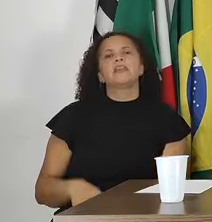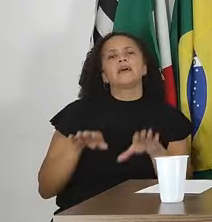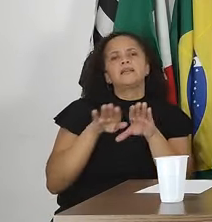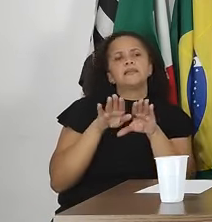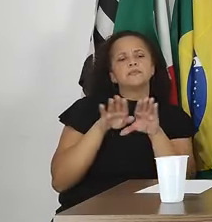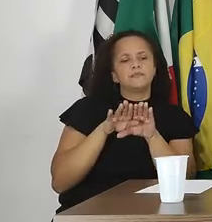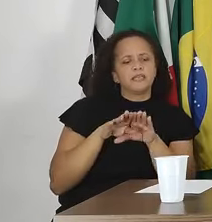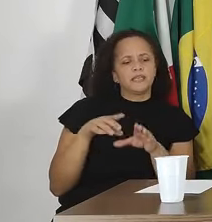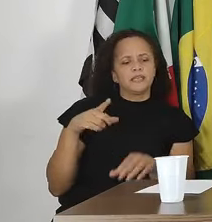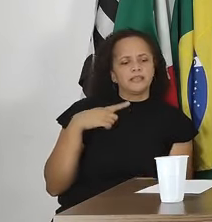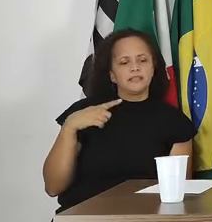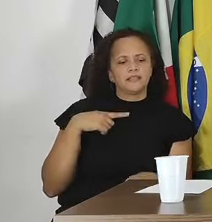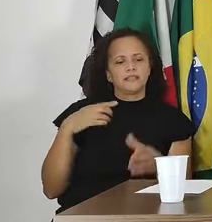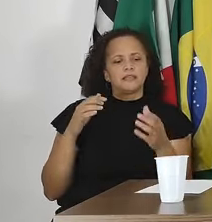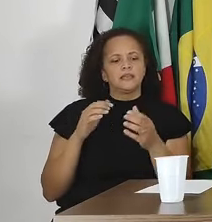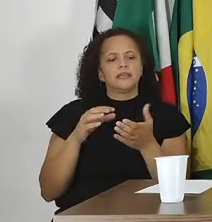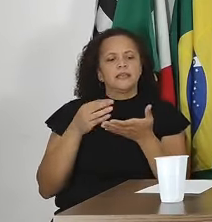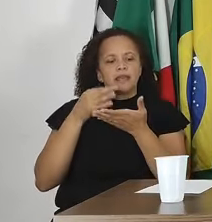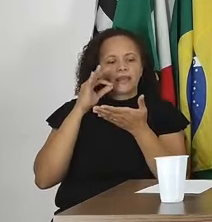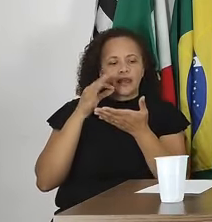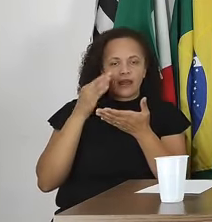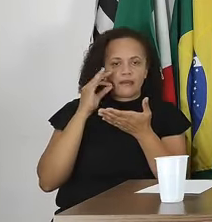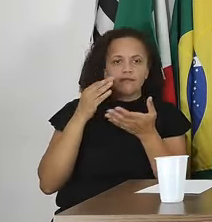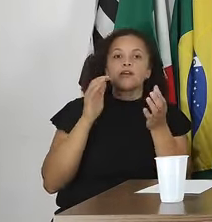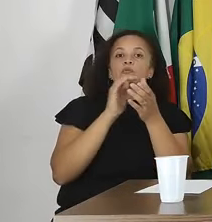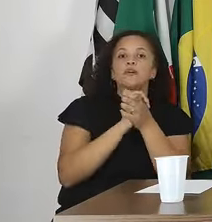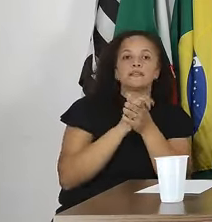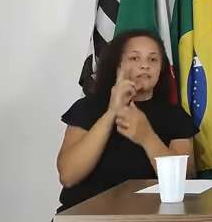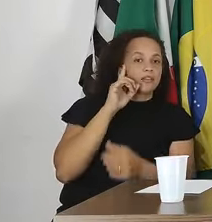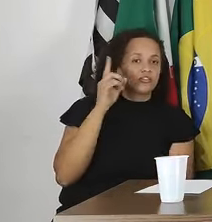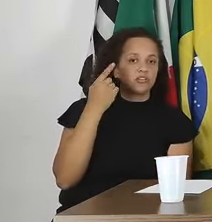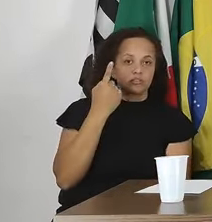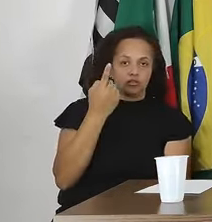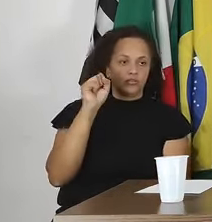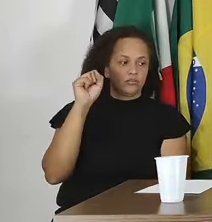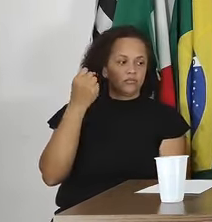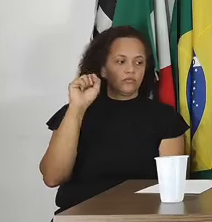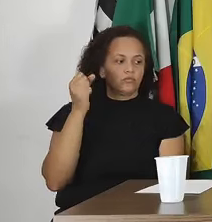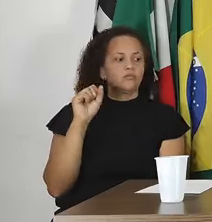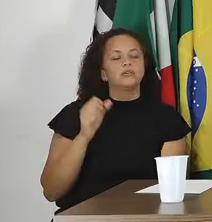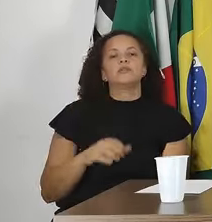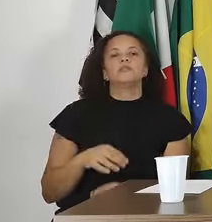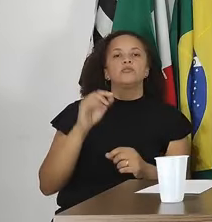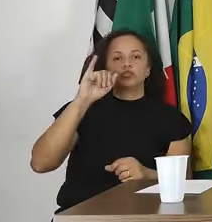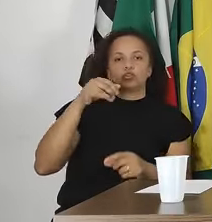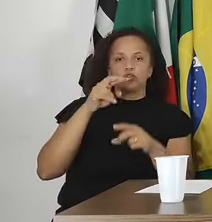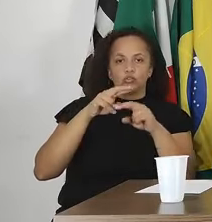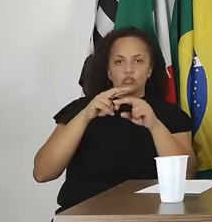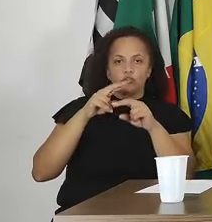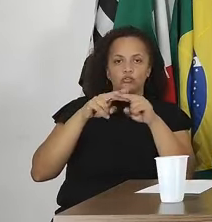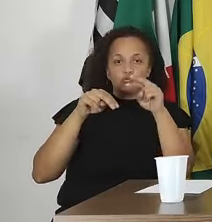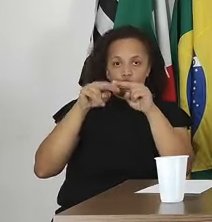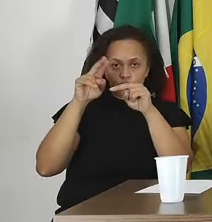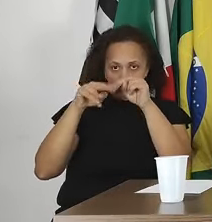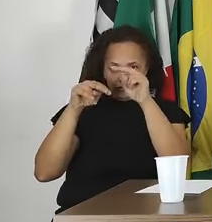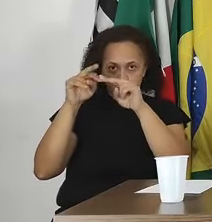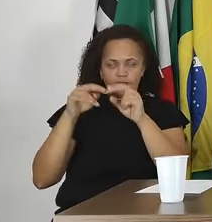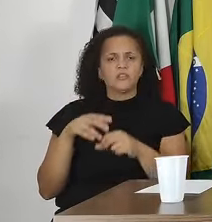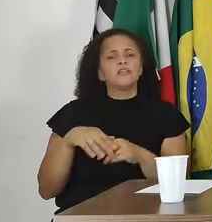com os casais, dia 18/6, né? Quem quiser participar, todos os casais estão convidados,